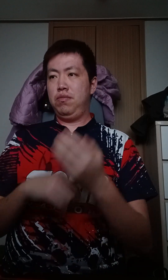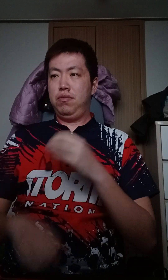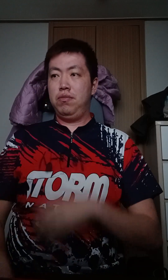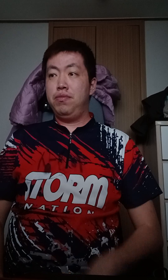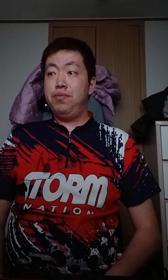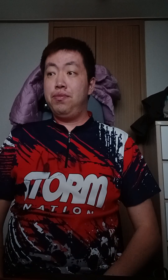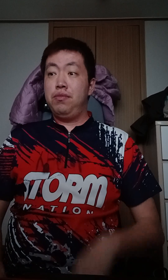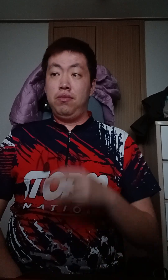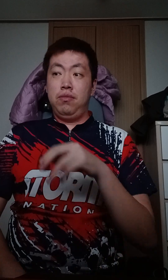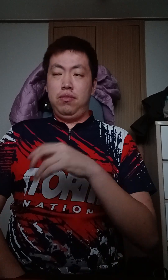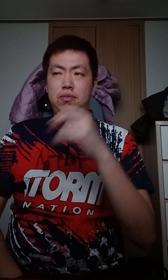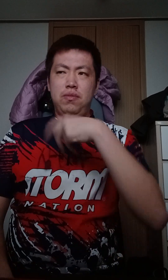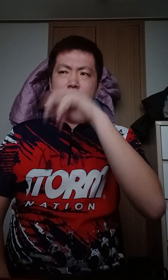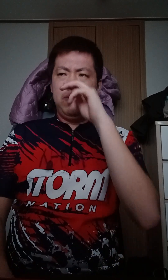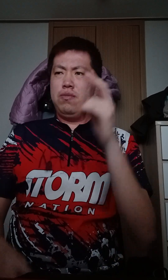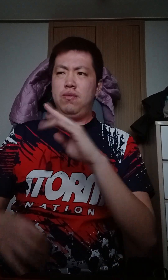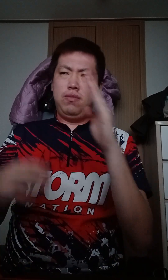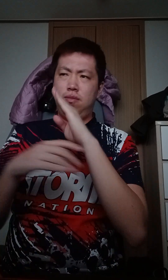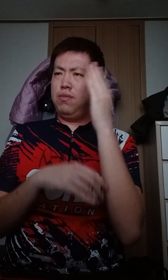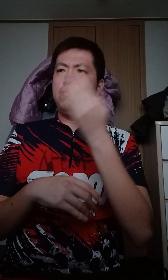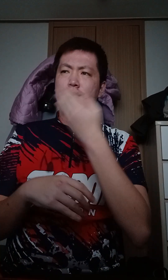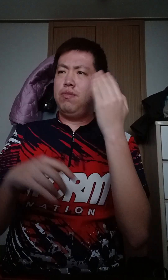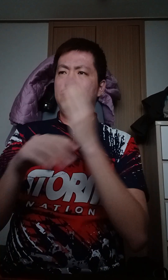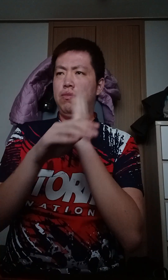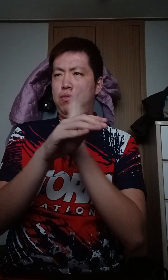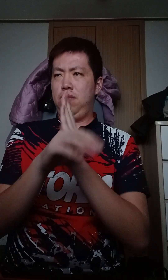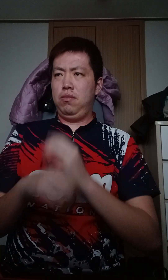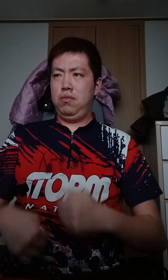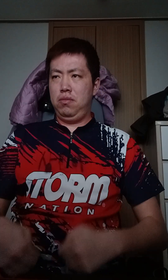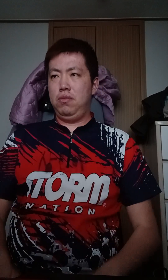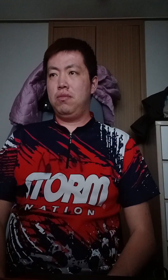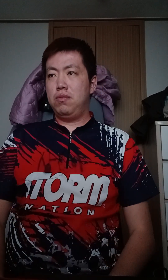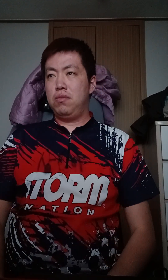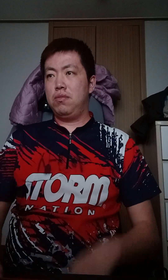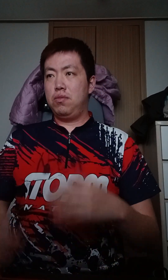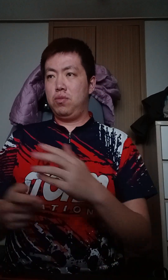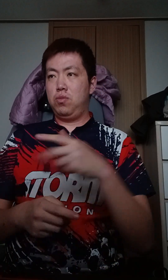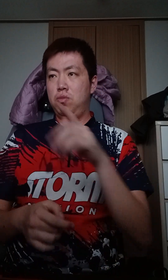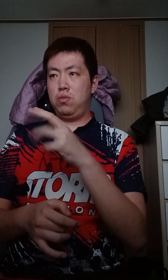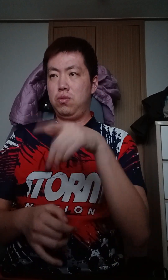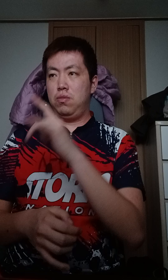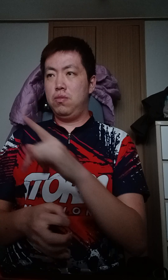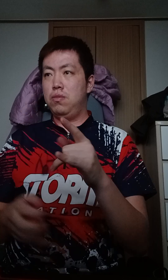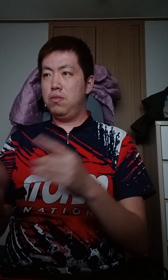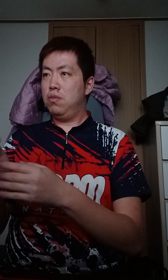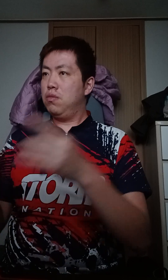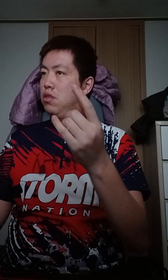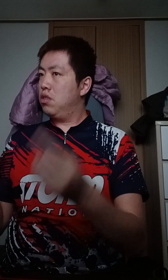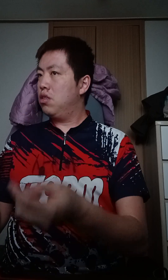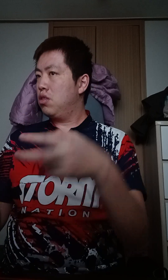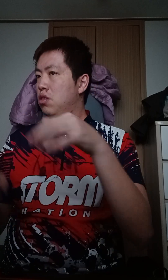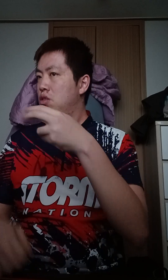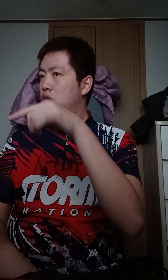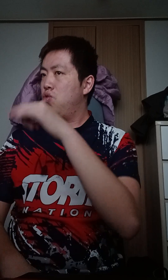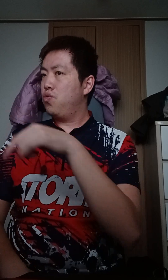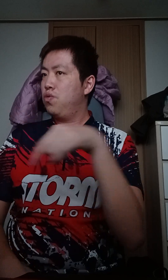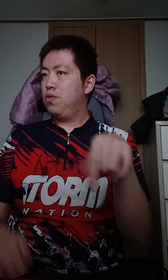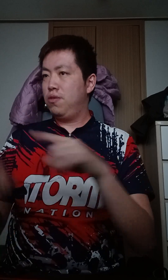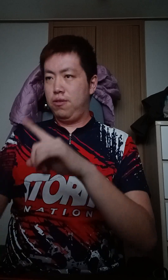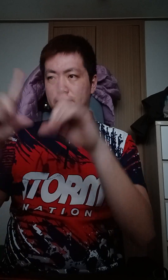결과 음주운전이나 약물을 복용한 상태는 아니었습니다. 경찰은 졸음운전이나 차량 자체의 결함 등 다양한 가능성을 열어놓고